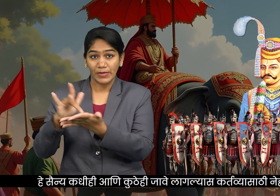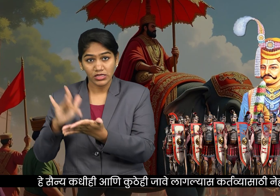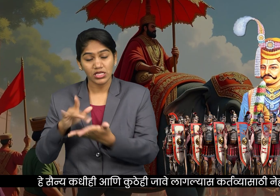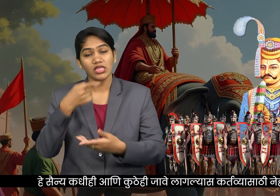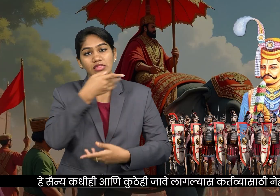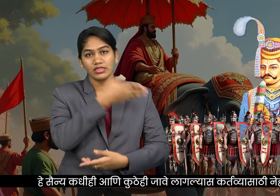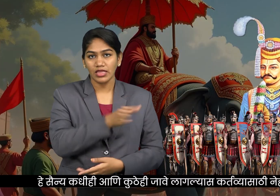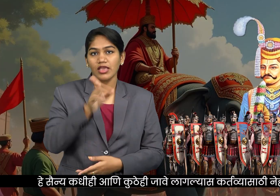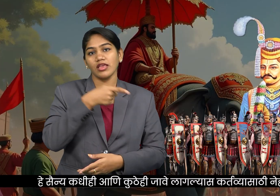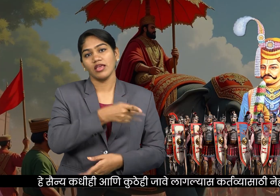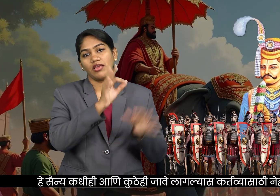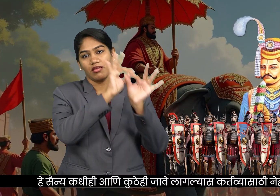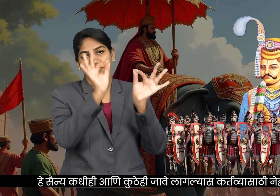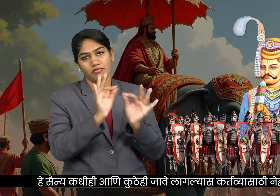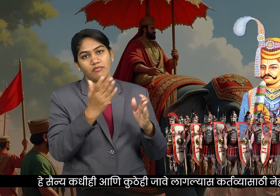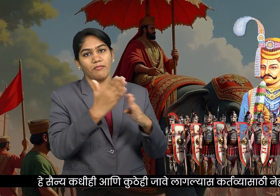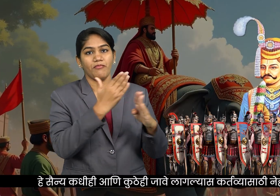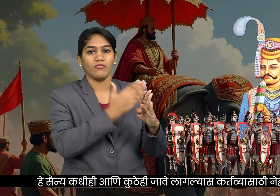असेल.